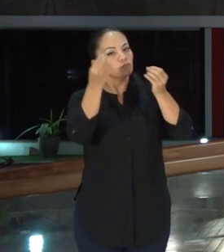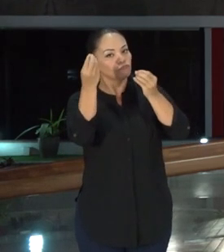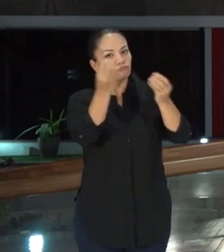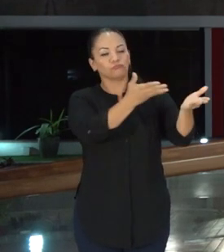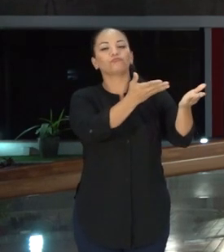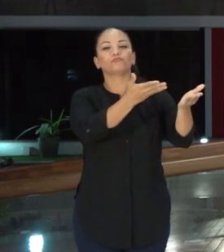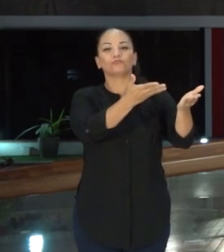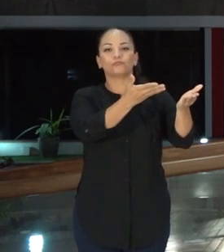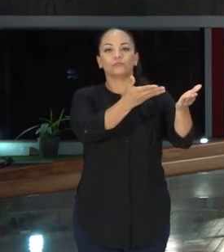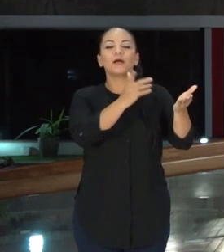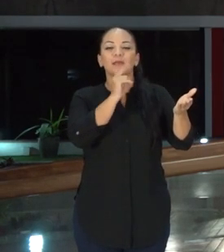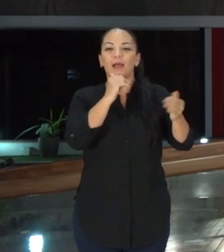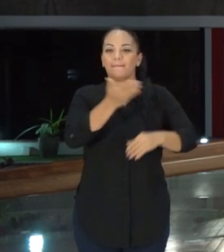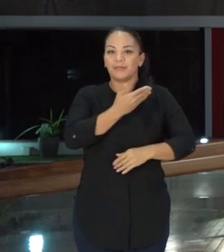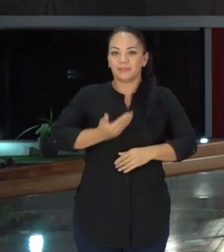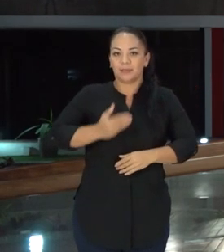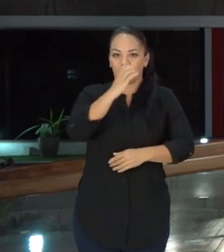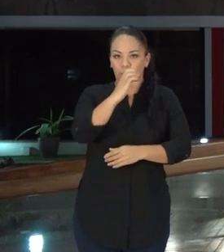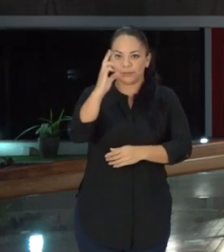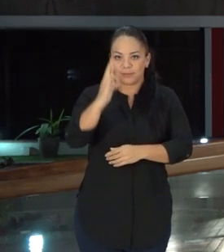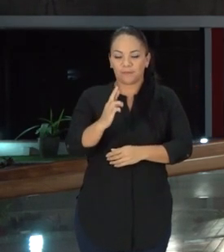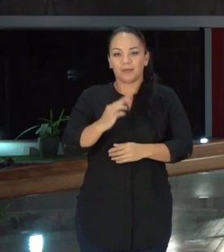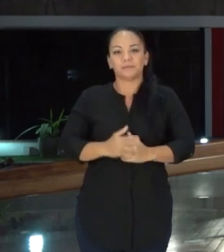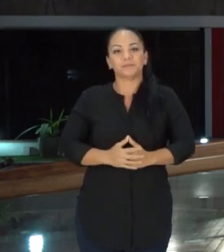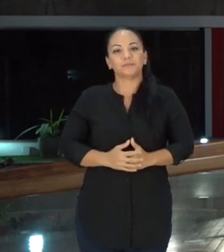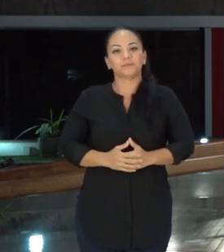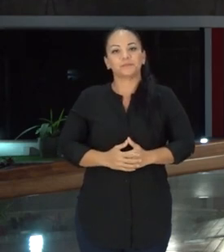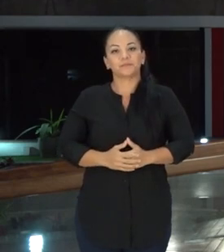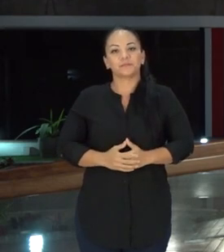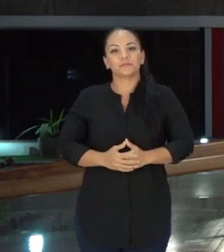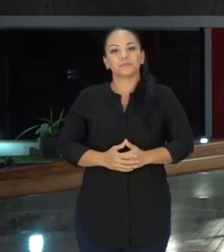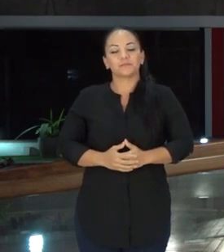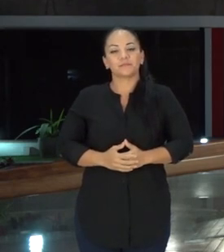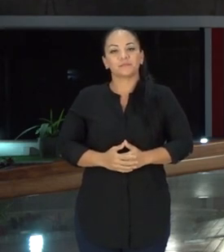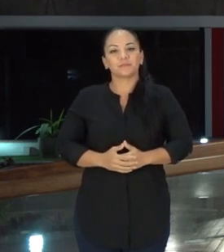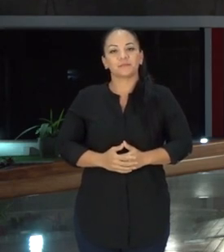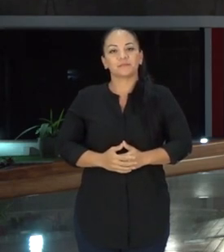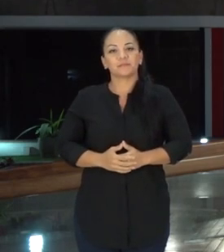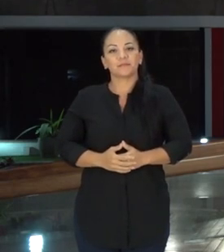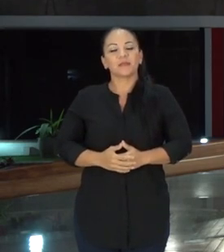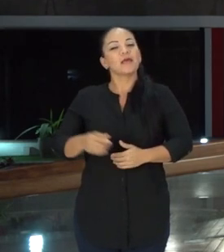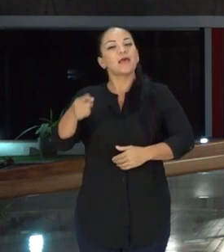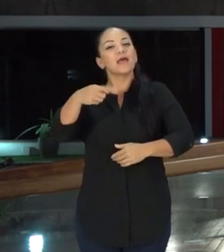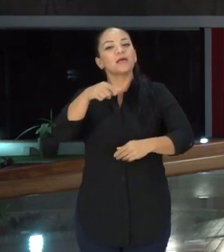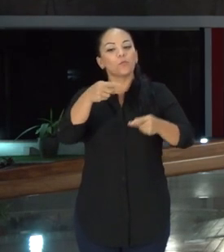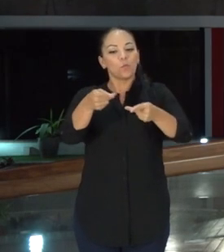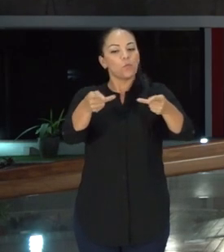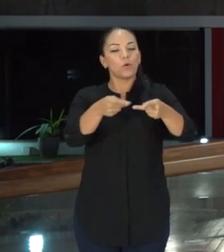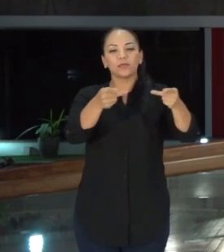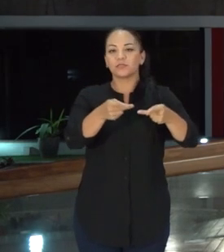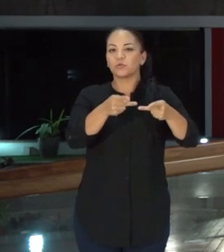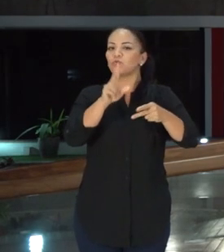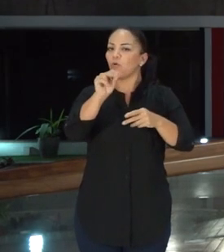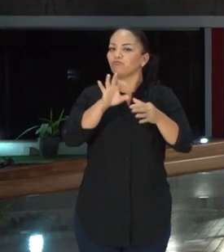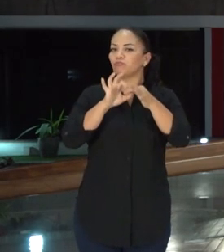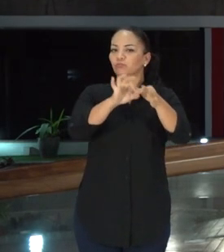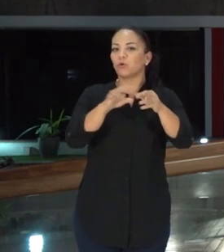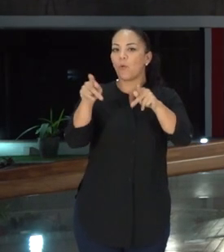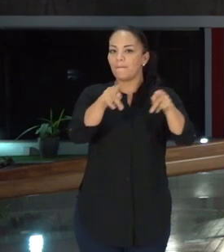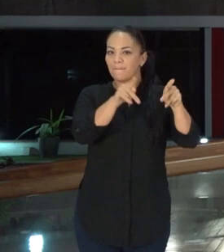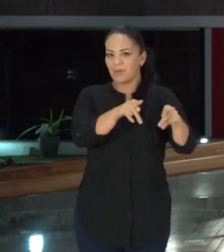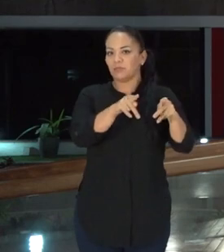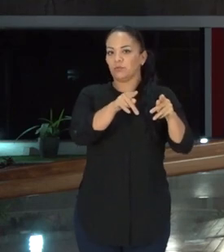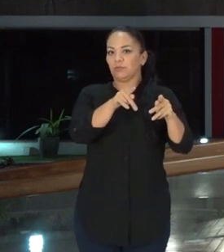tema al presidente de la República, dado que estos puestos no tienen que ver con personas exclusivamente, sino